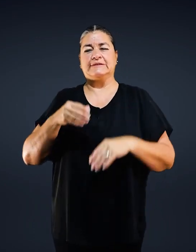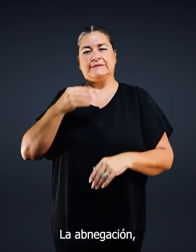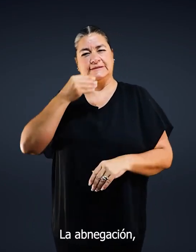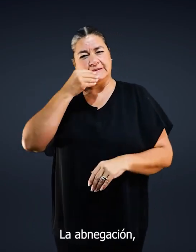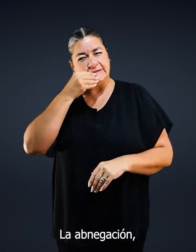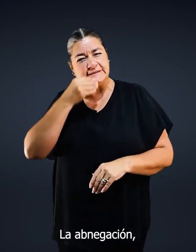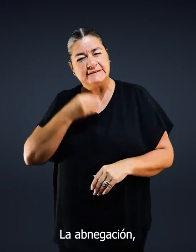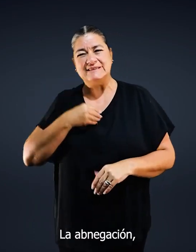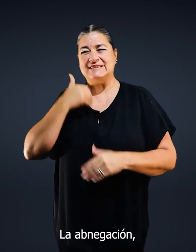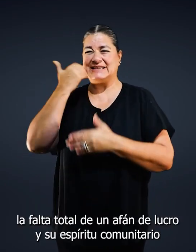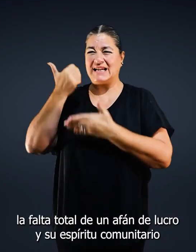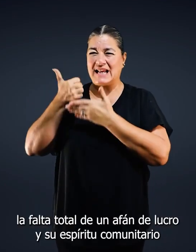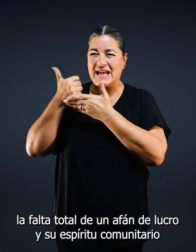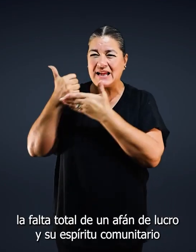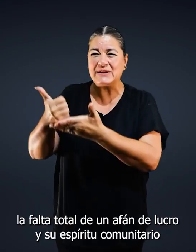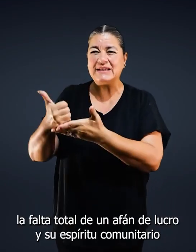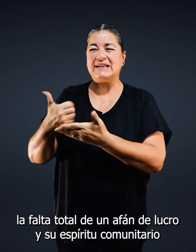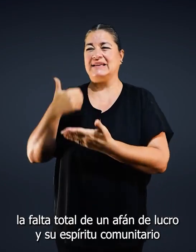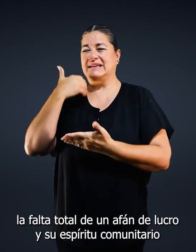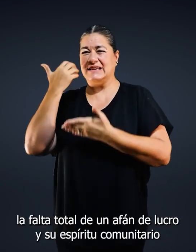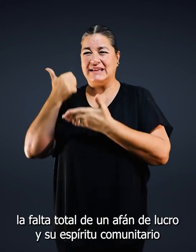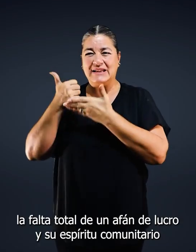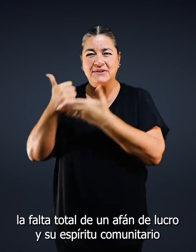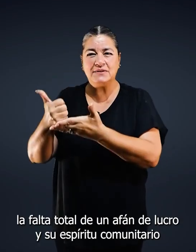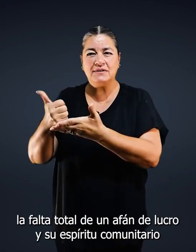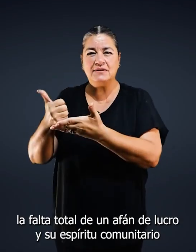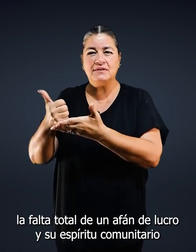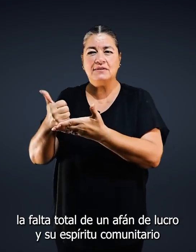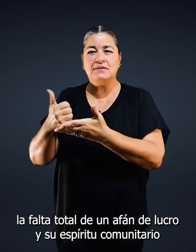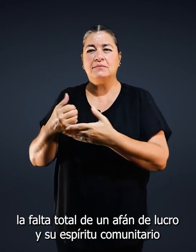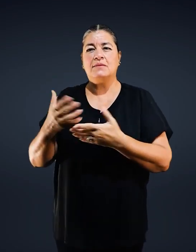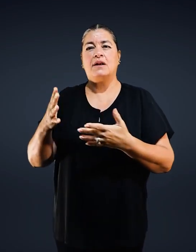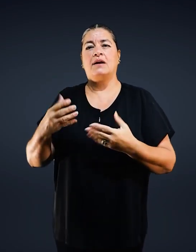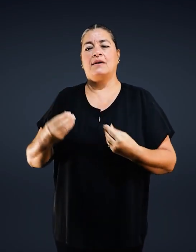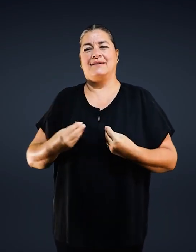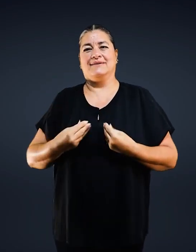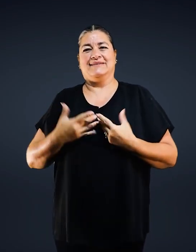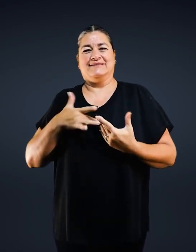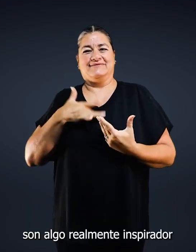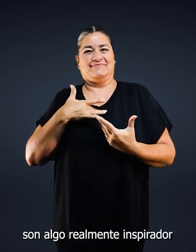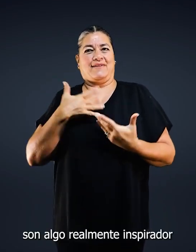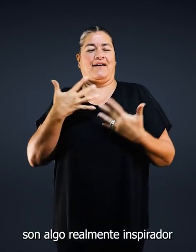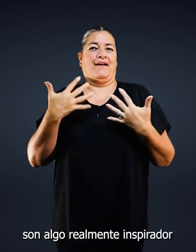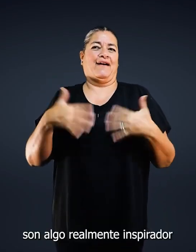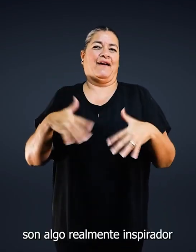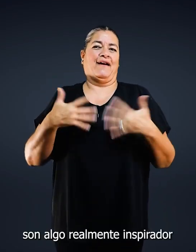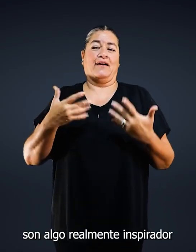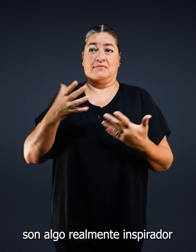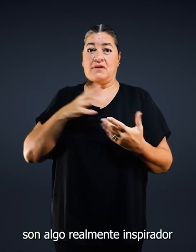La abnegación, la falta total de un afán de lucro y su espíritu comunitario son algo realmente inspirador